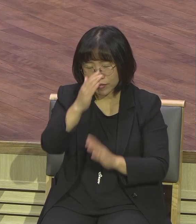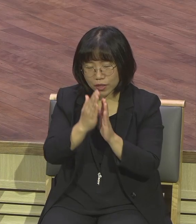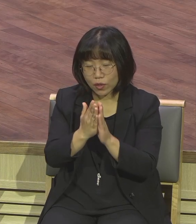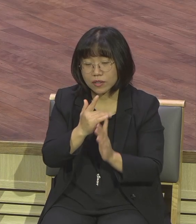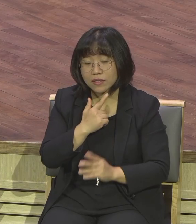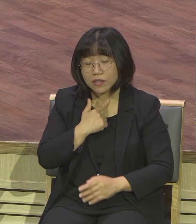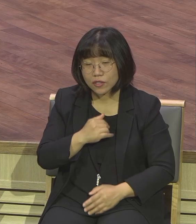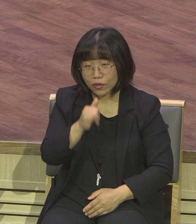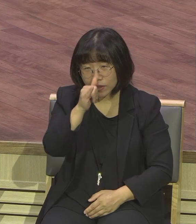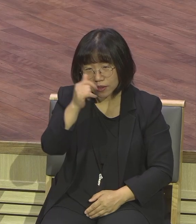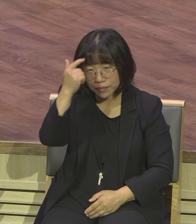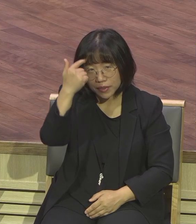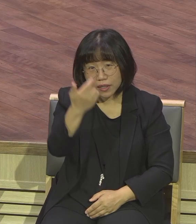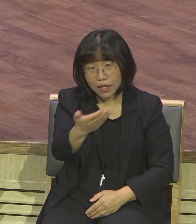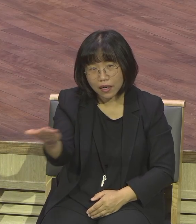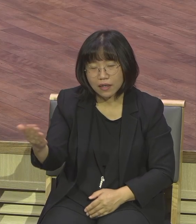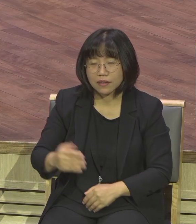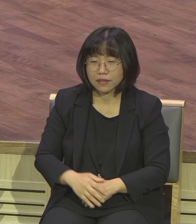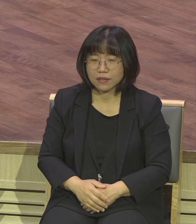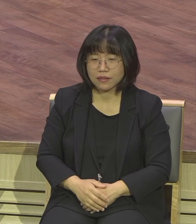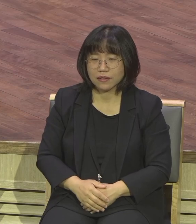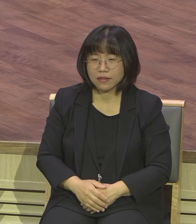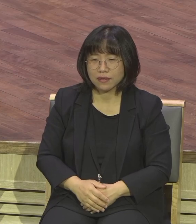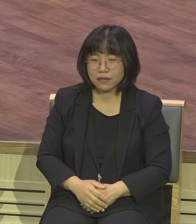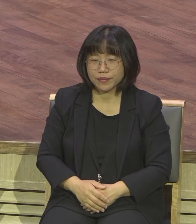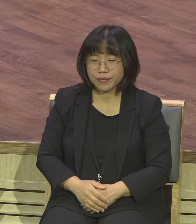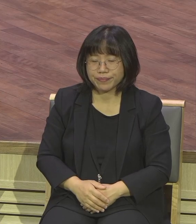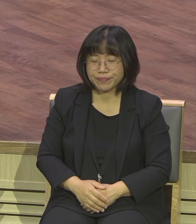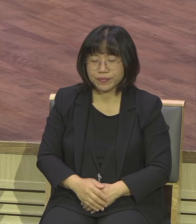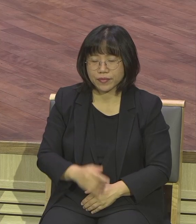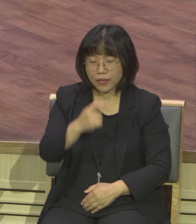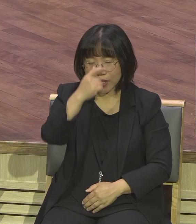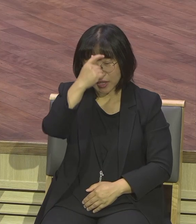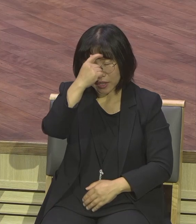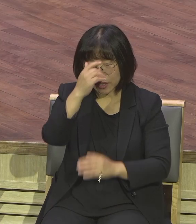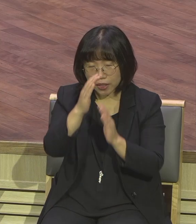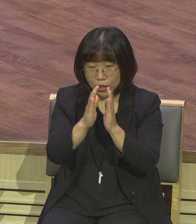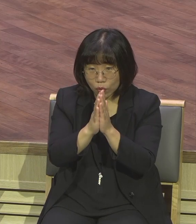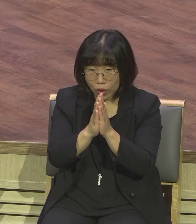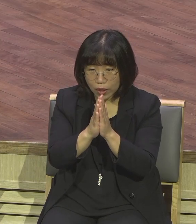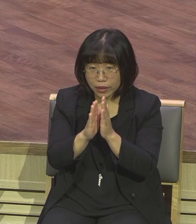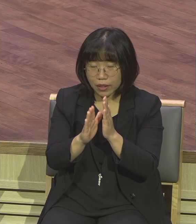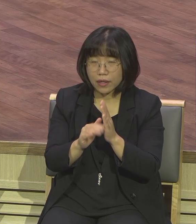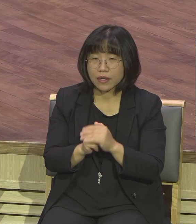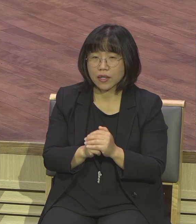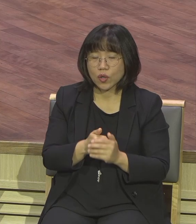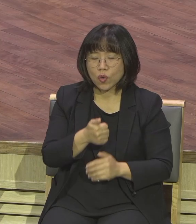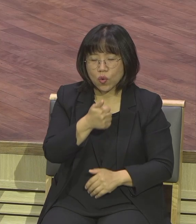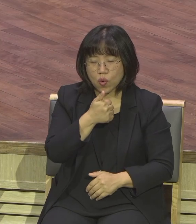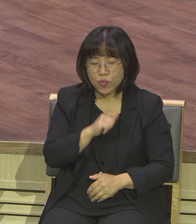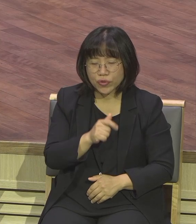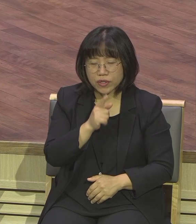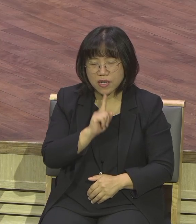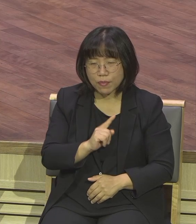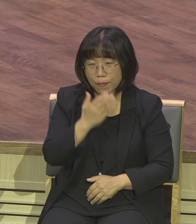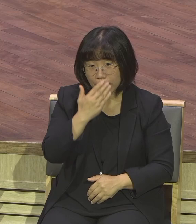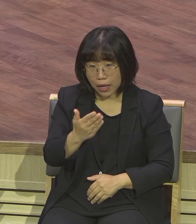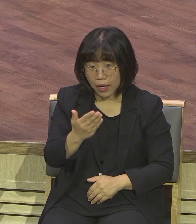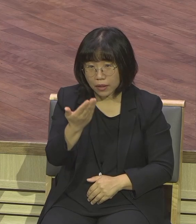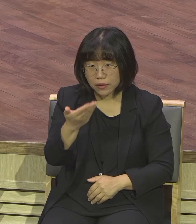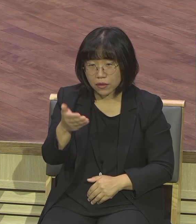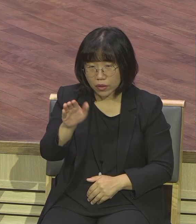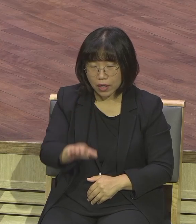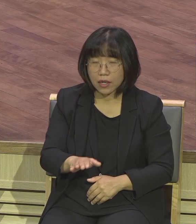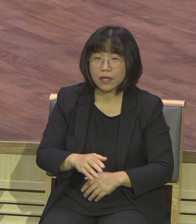하면요, 이 기도를 시작할 때, 보통 이게 우리가 뭐, 언약 기도를 뭐, 5분도 하고 1분도 하고 10분도 하고